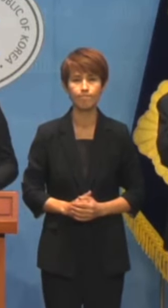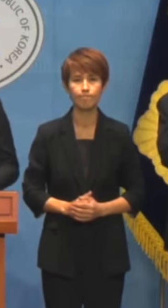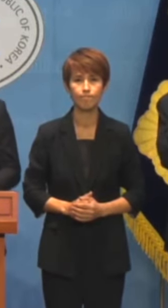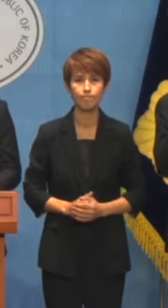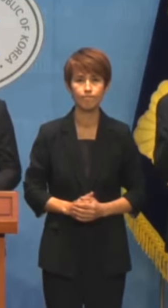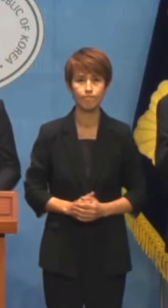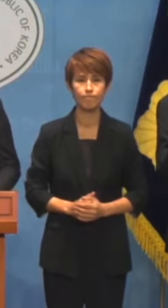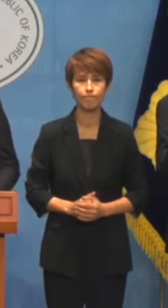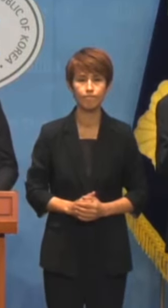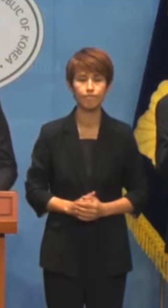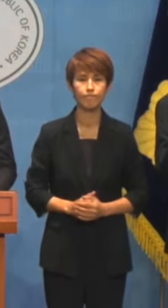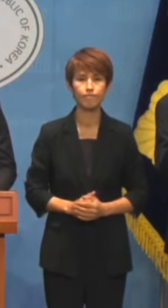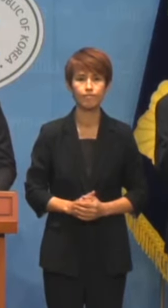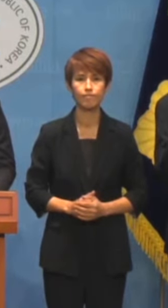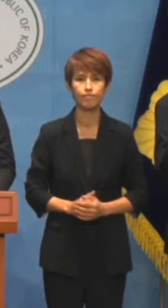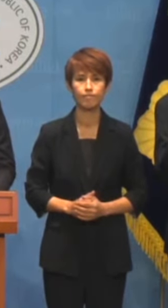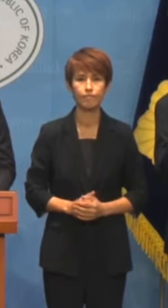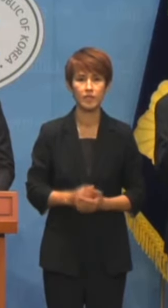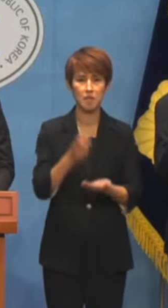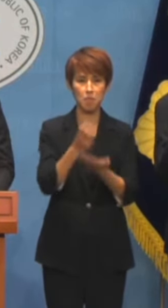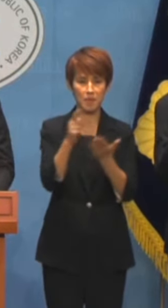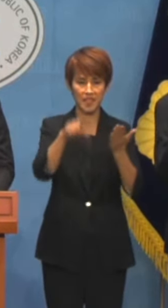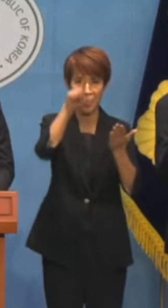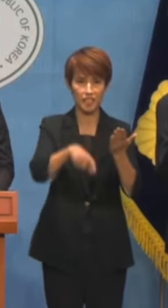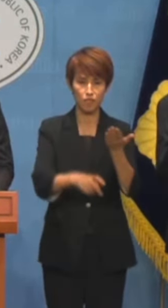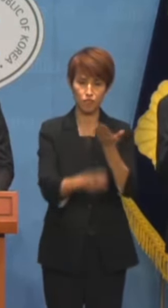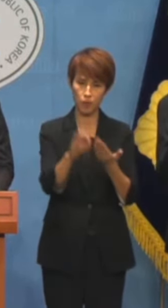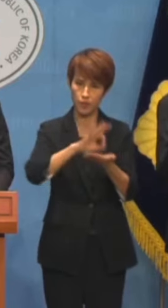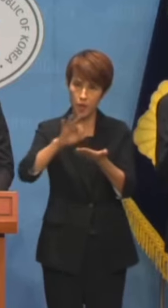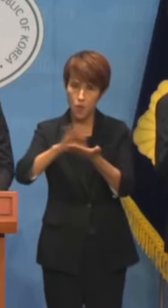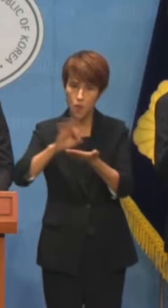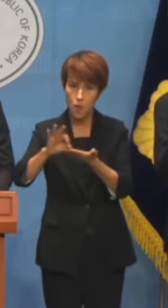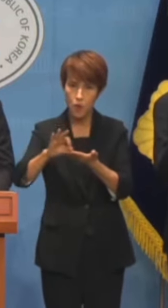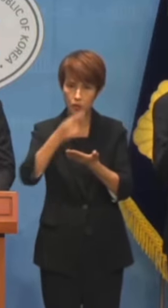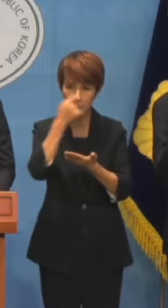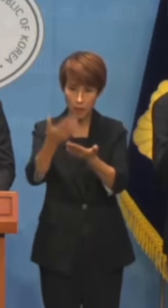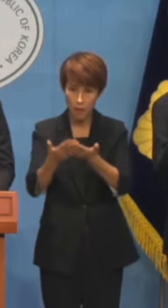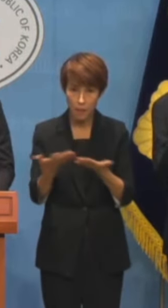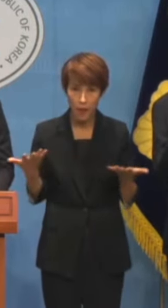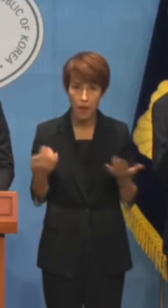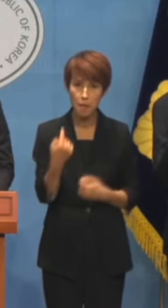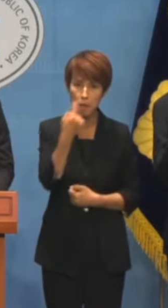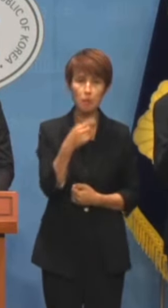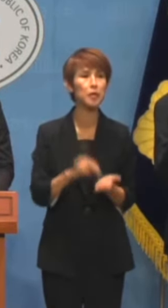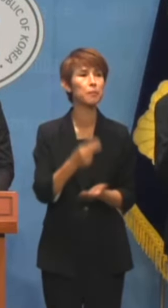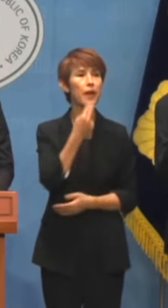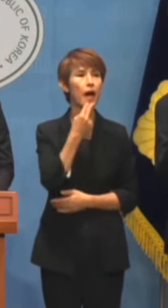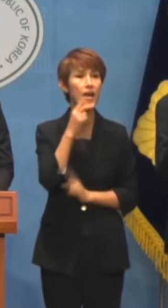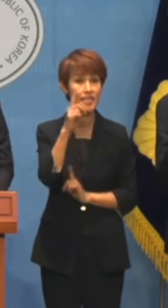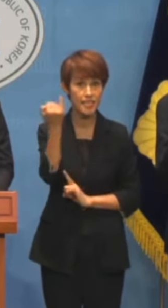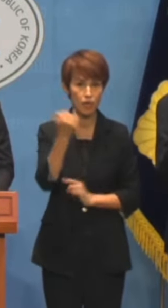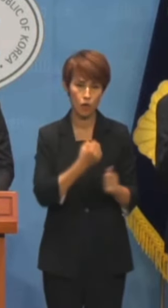네, 성명서를 낭독하겠습니다. 법인카드 불법 사용 증빙은 하지 못하고 말로만 문제없다는